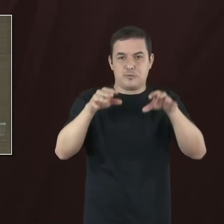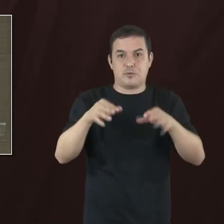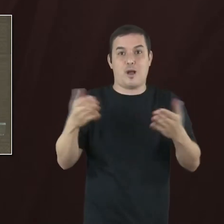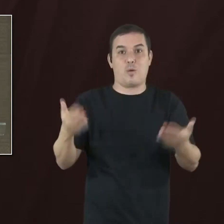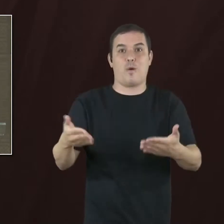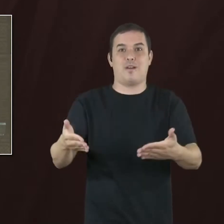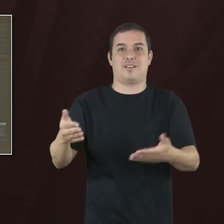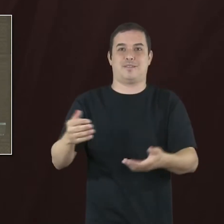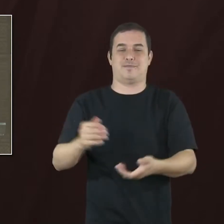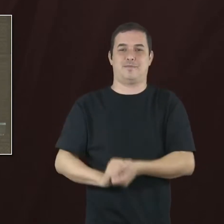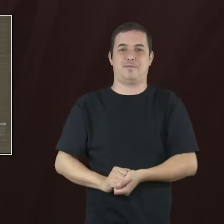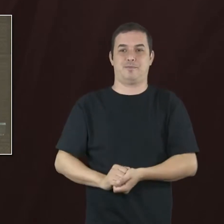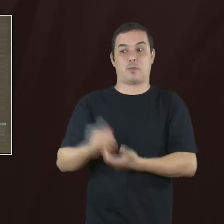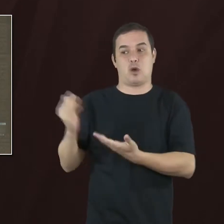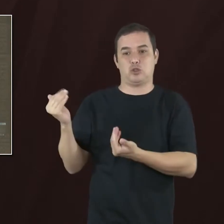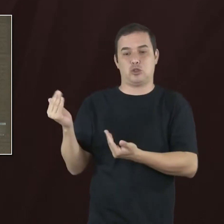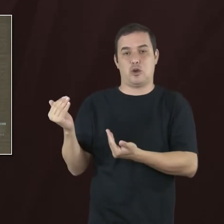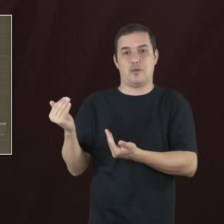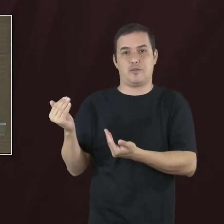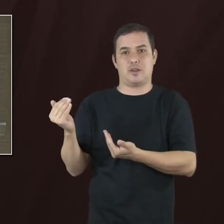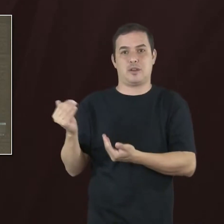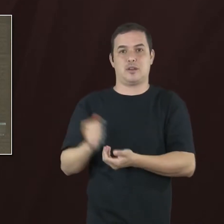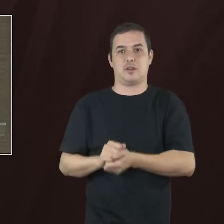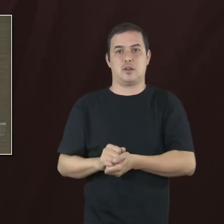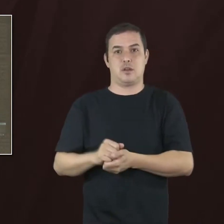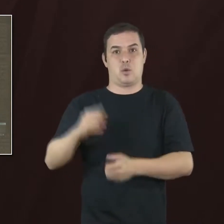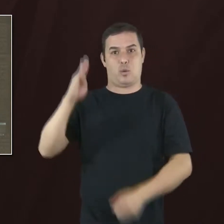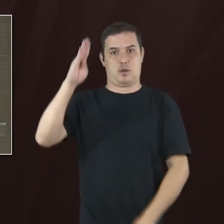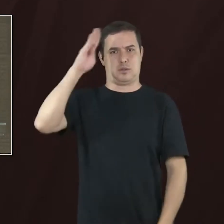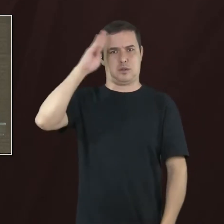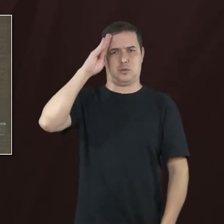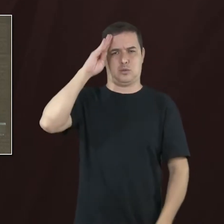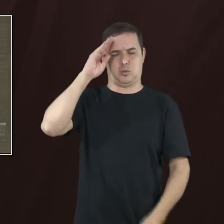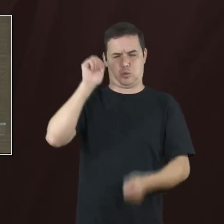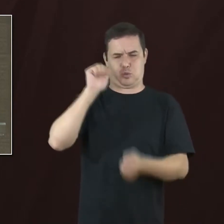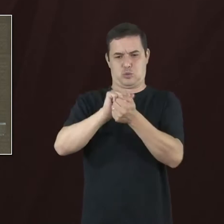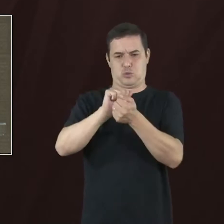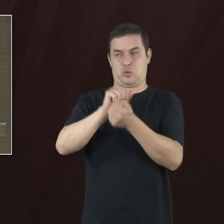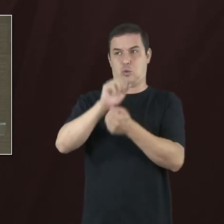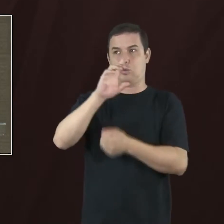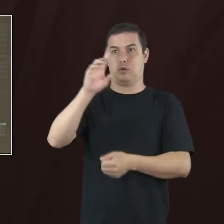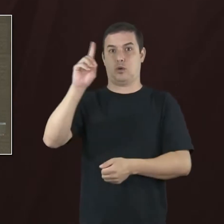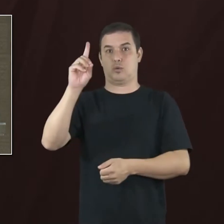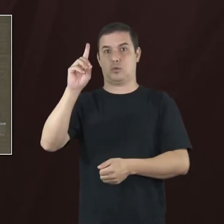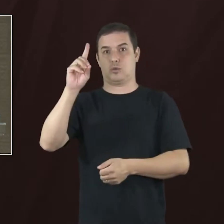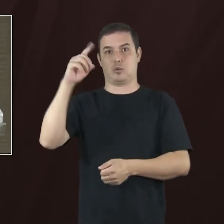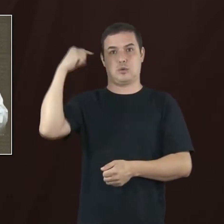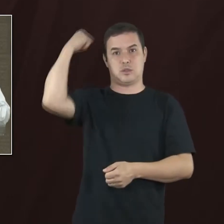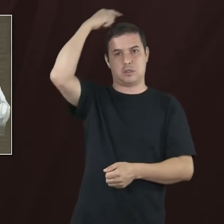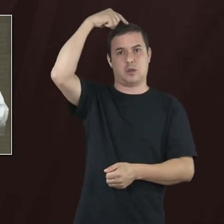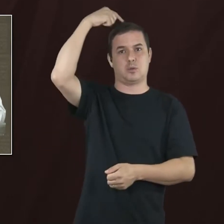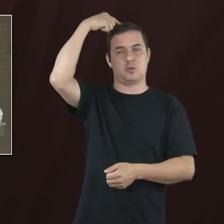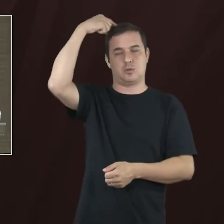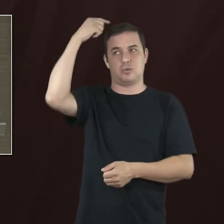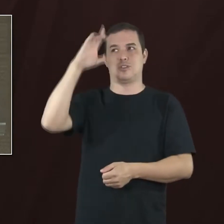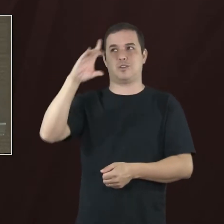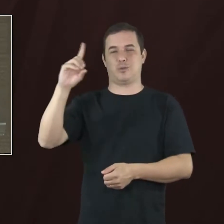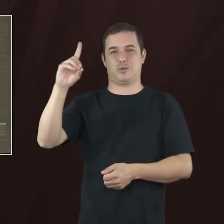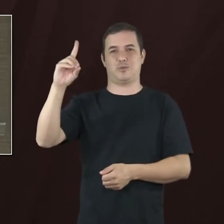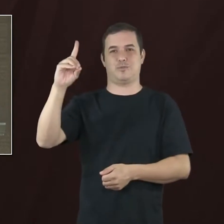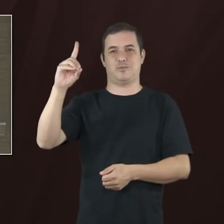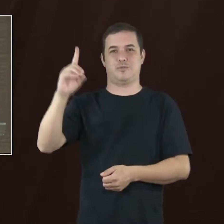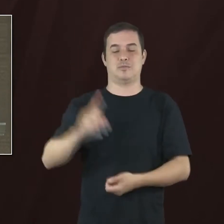são os jovens que formarão o exército de jovens santos. Vamos, né? Por